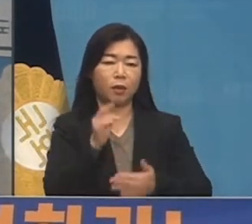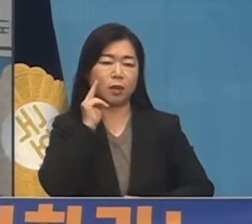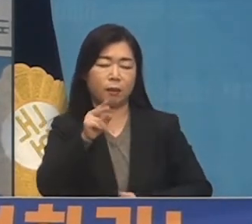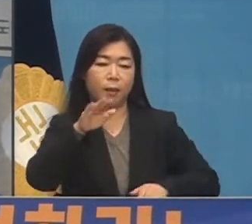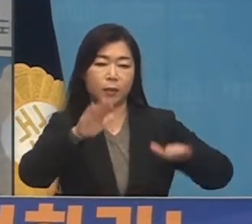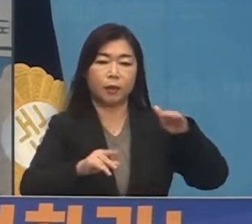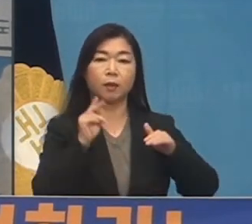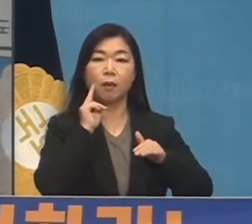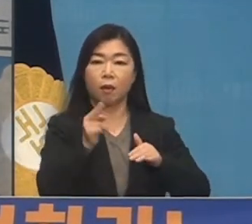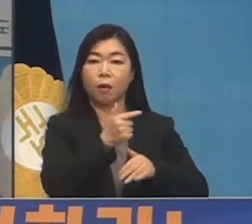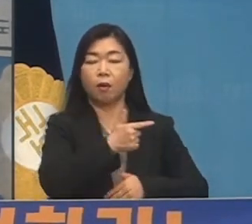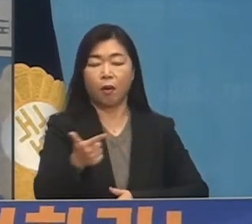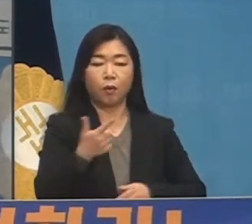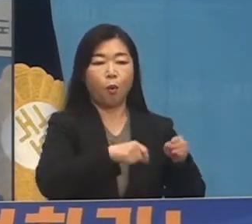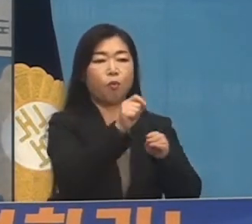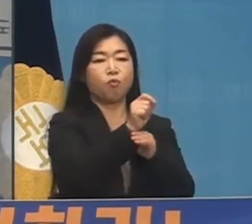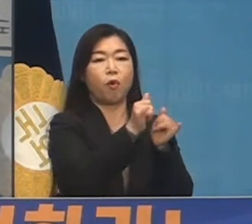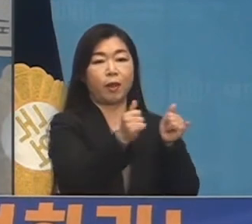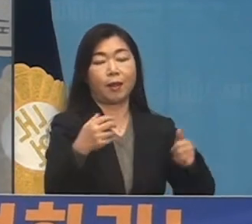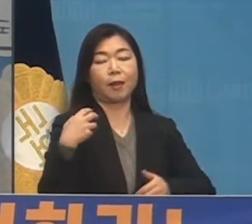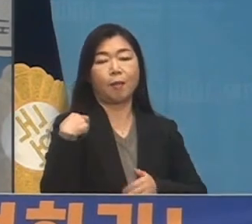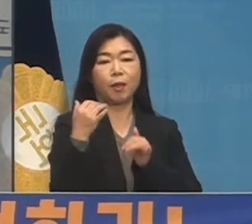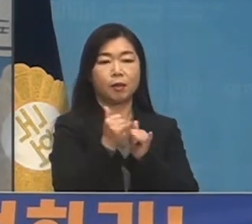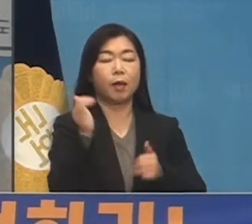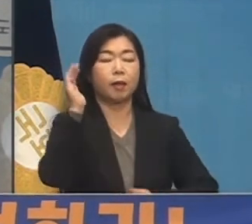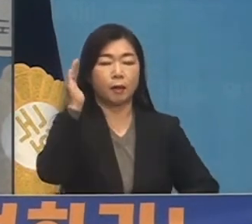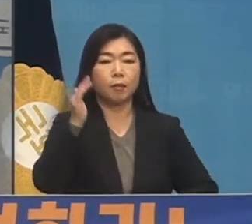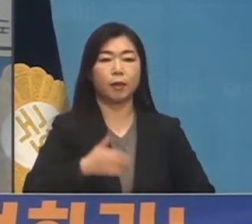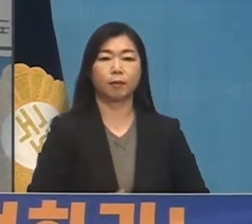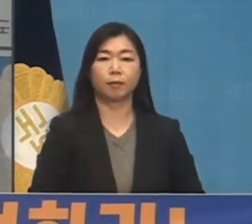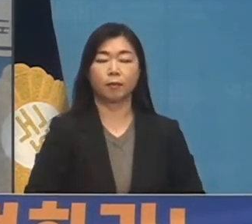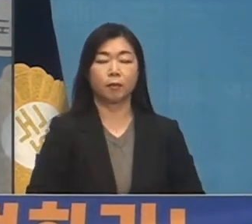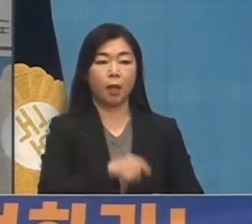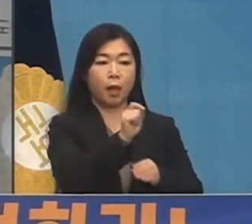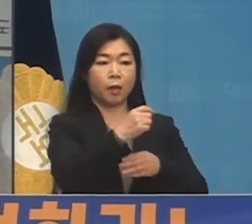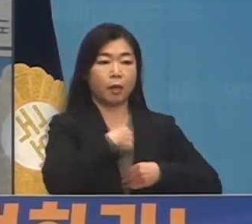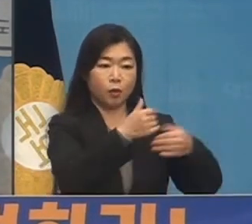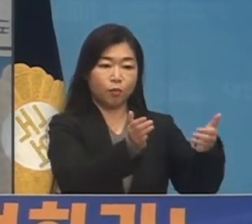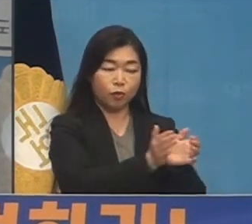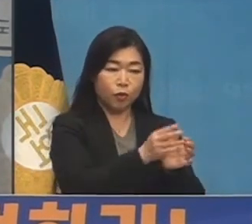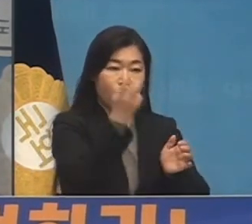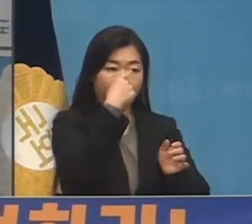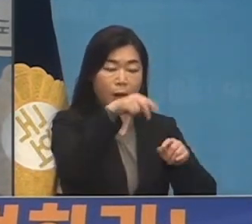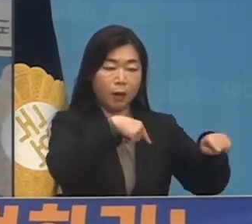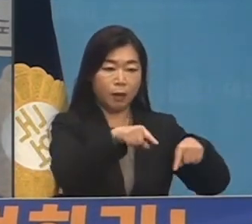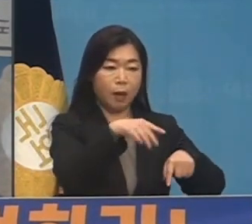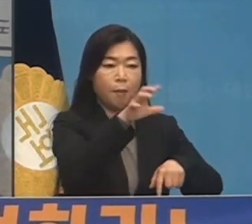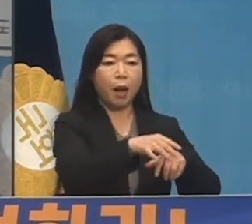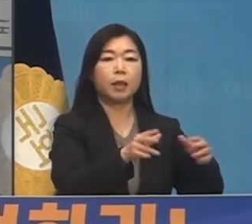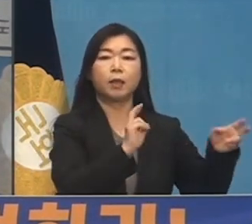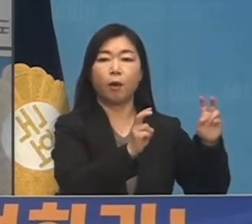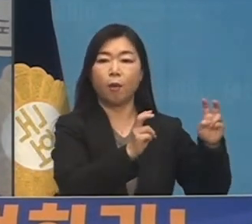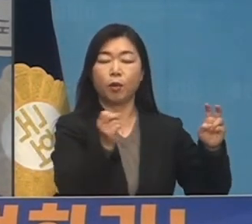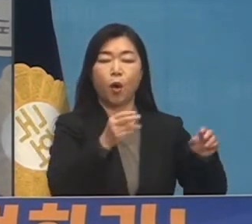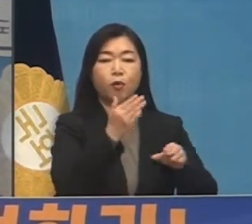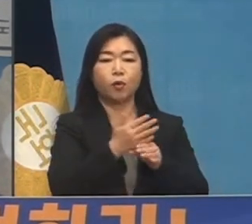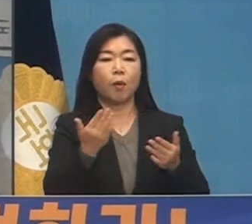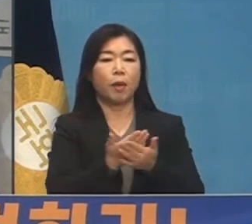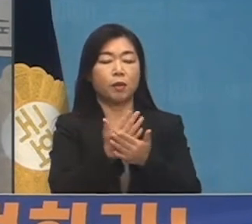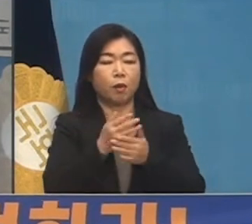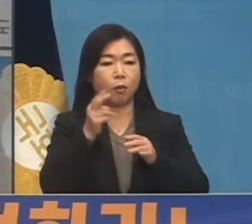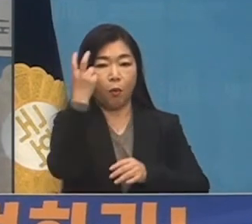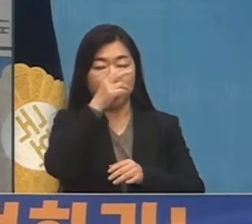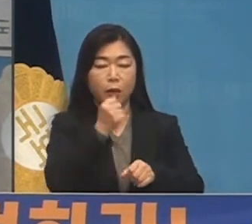말이 공무원들의 입에서 나오고 있는 현실입니다. 행정안전부가 관청하는 마을기업이나